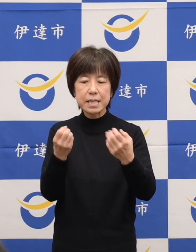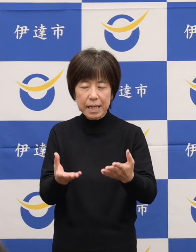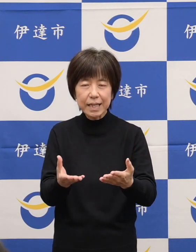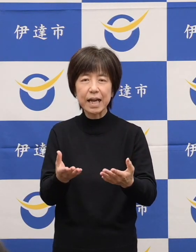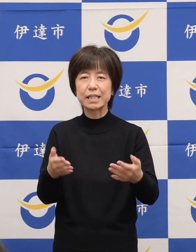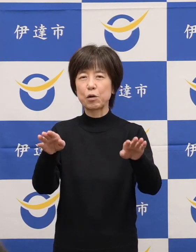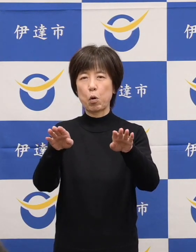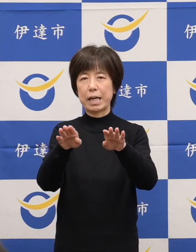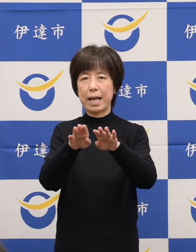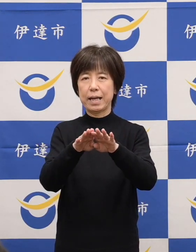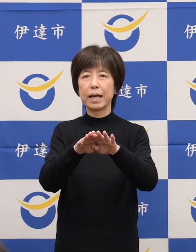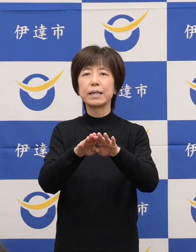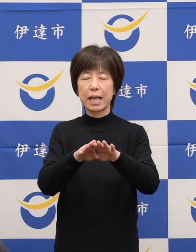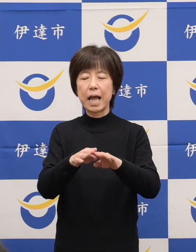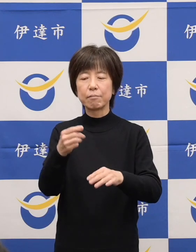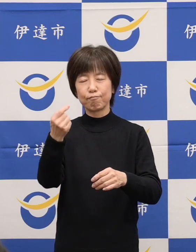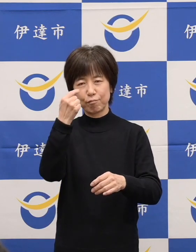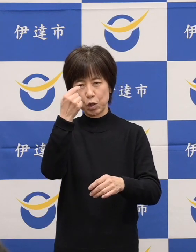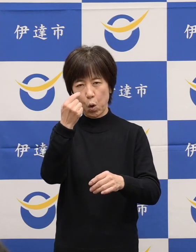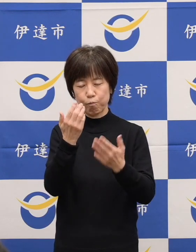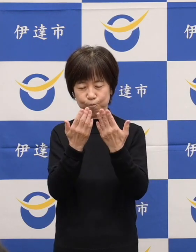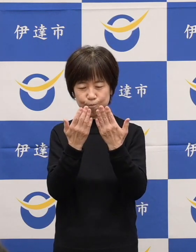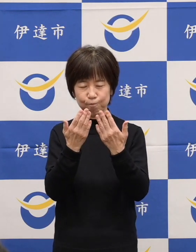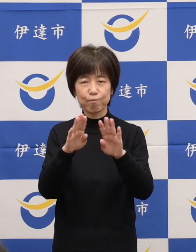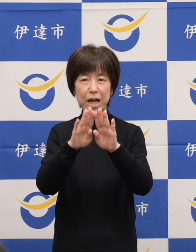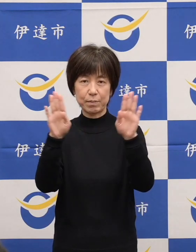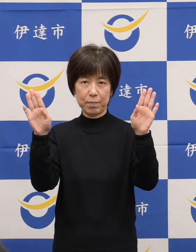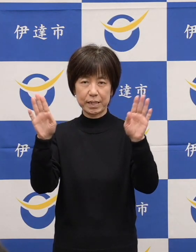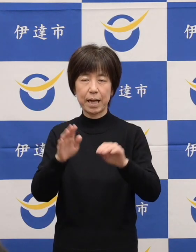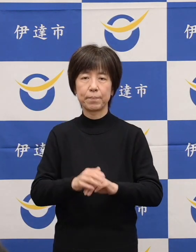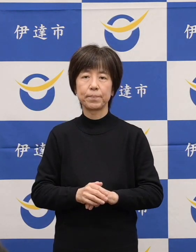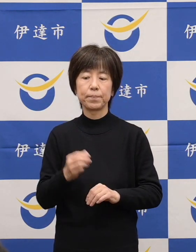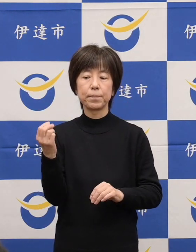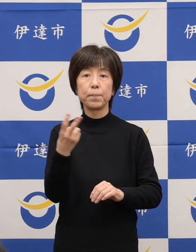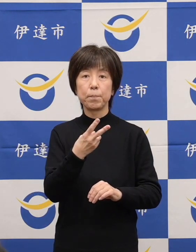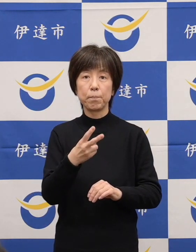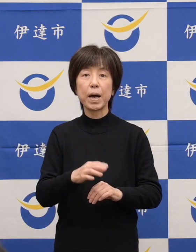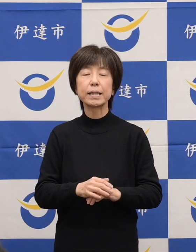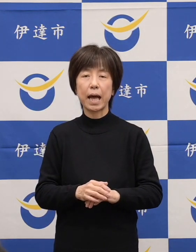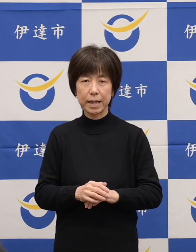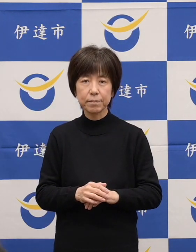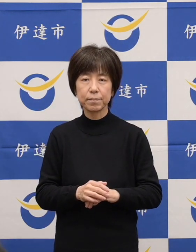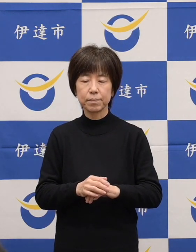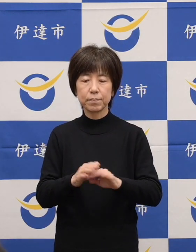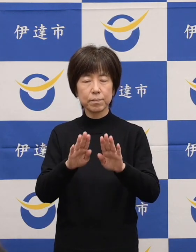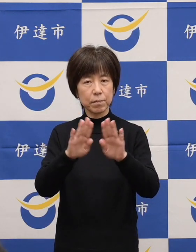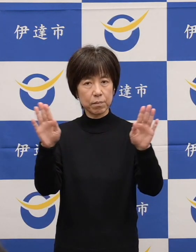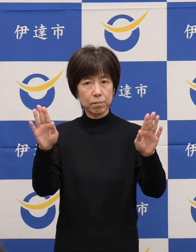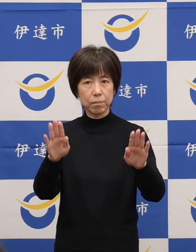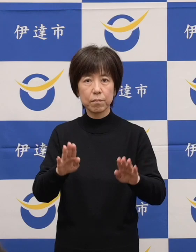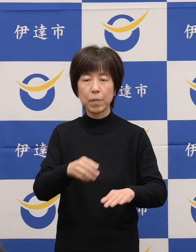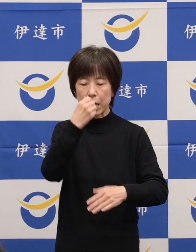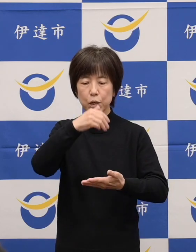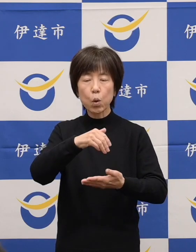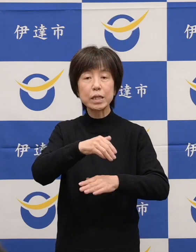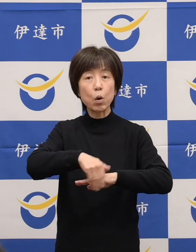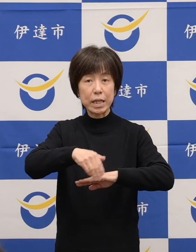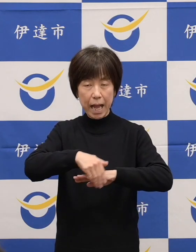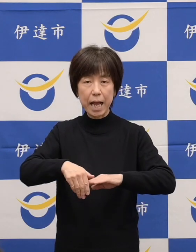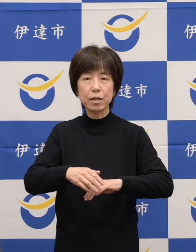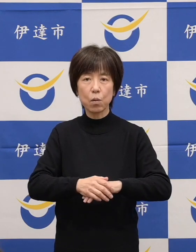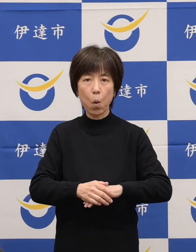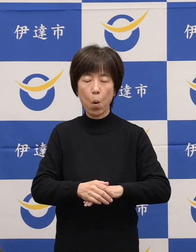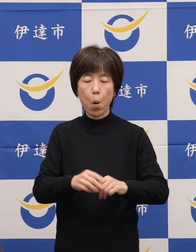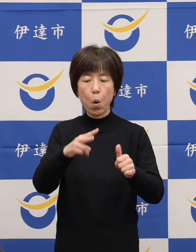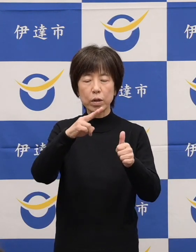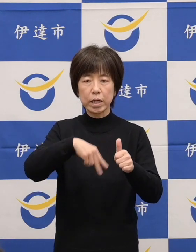での授業を開始をしたところであります。また開設予定の認定こども園3園のう